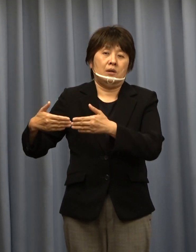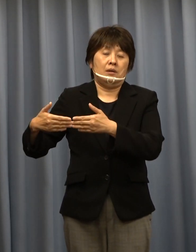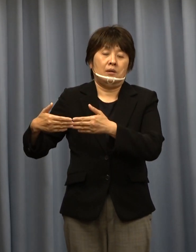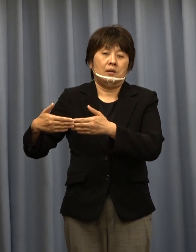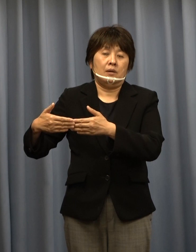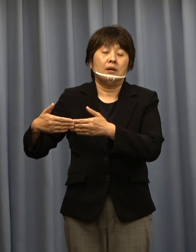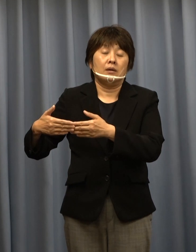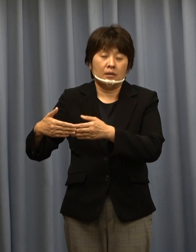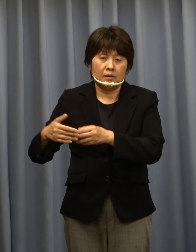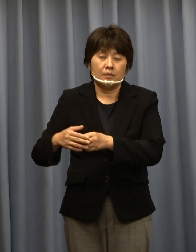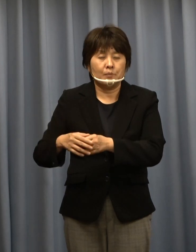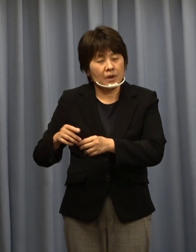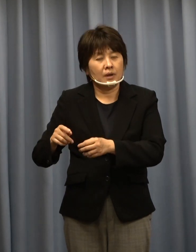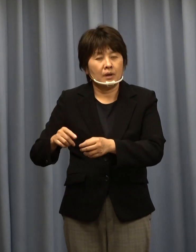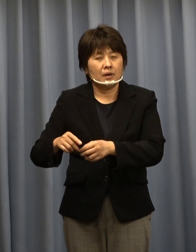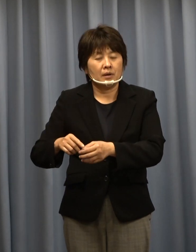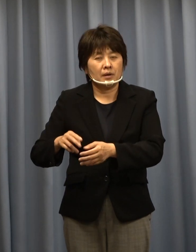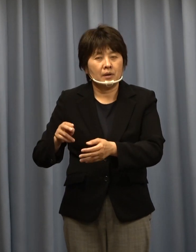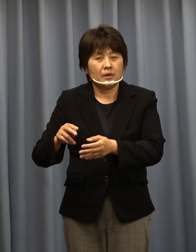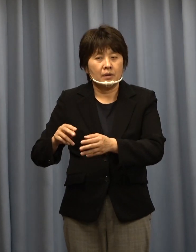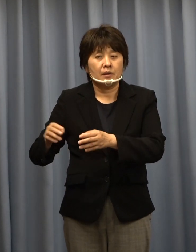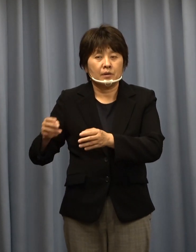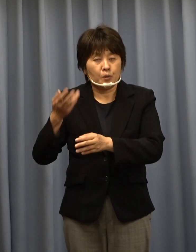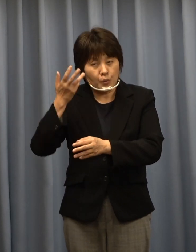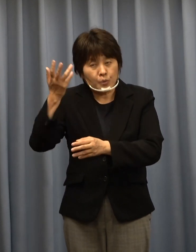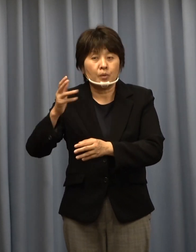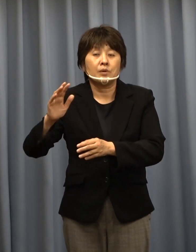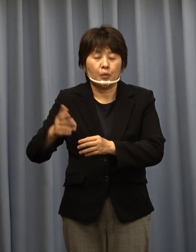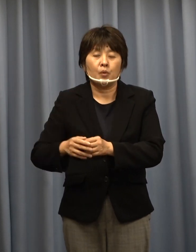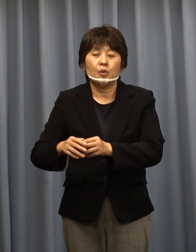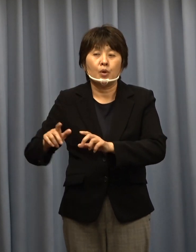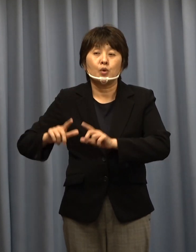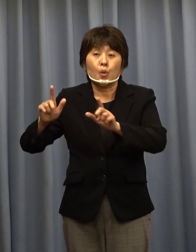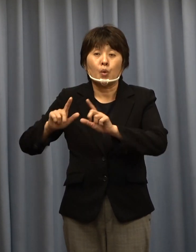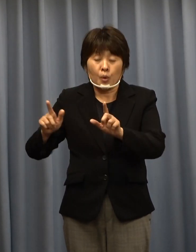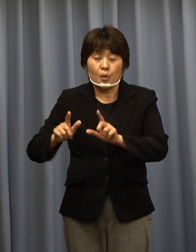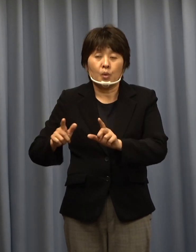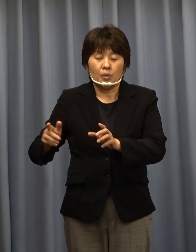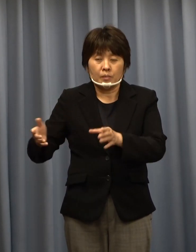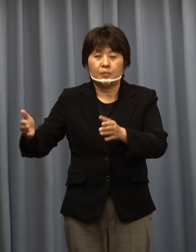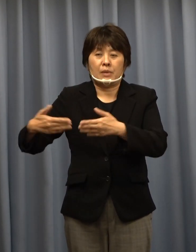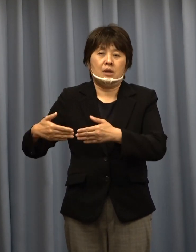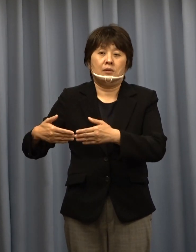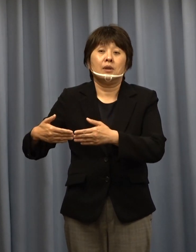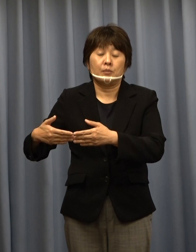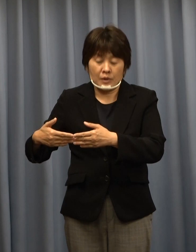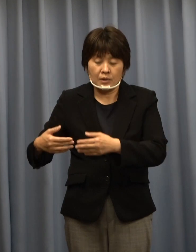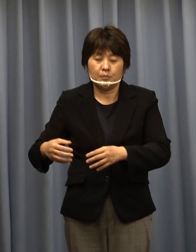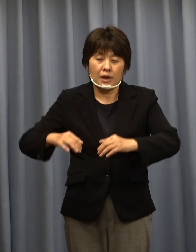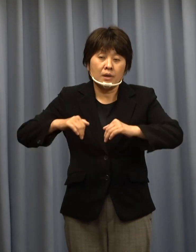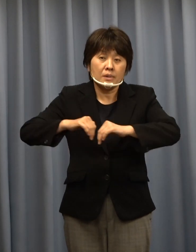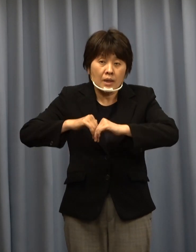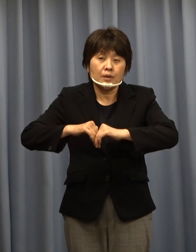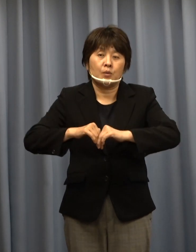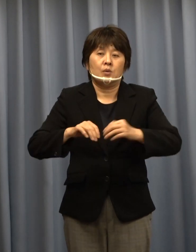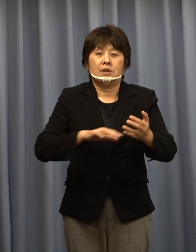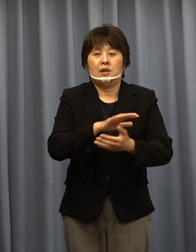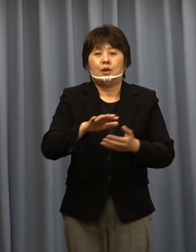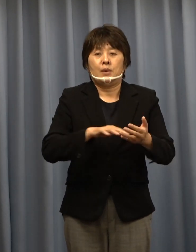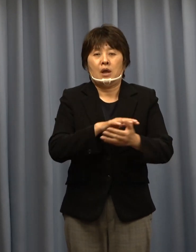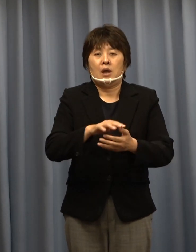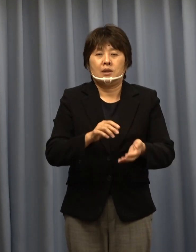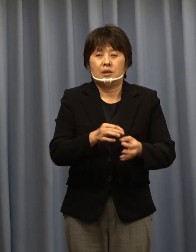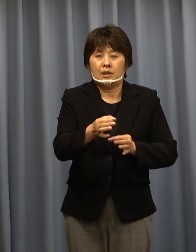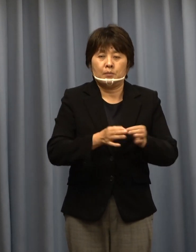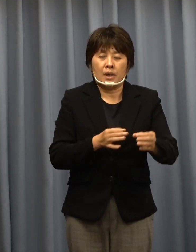これは確証も全然ないんですが、そういうことから、東京に隣接をしたデパート等、埼玉県に入